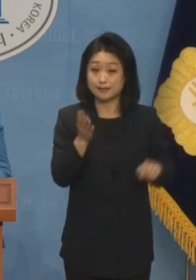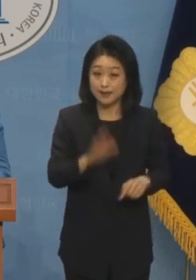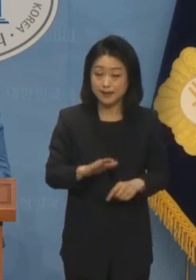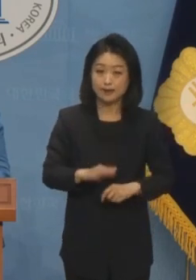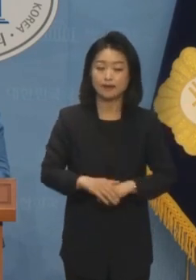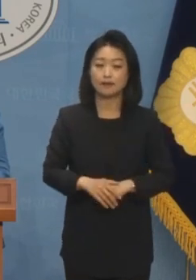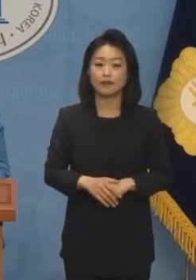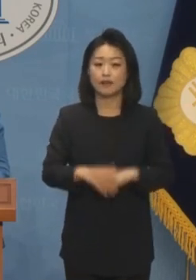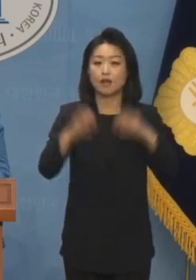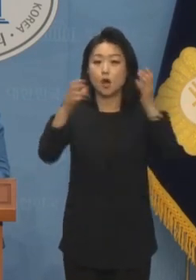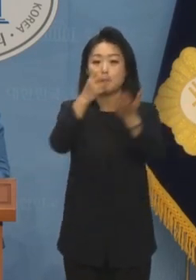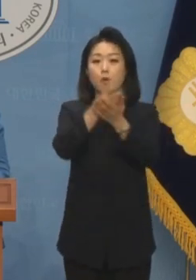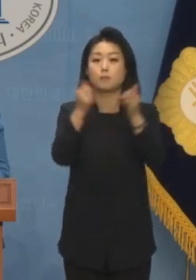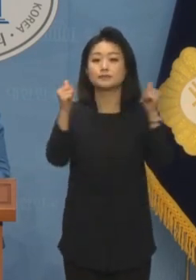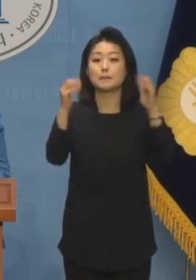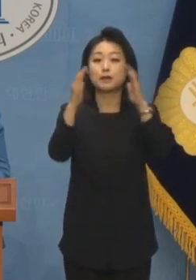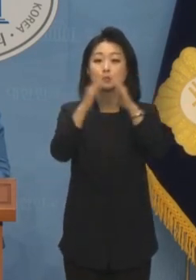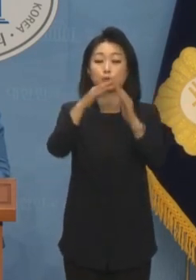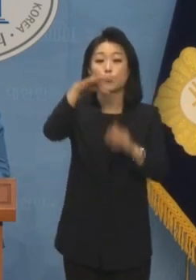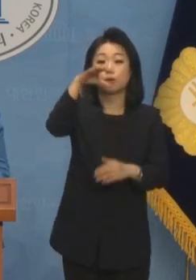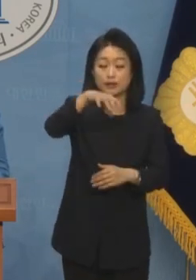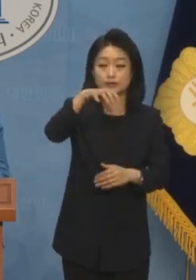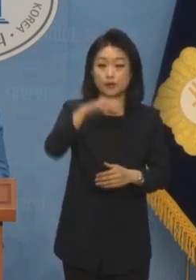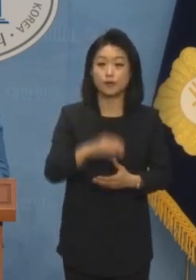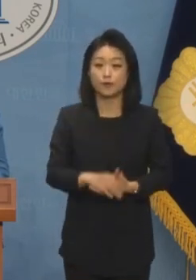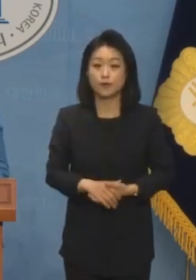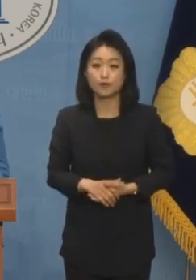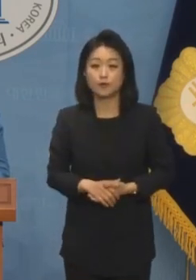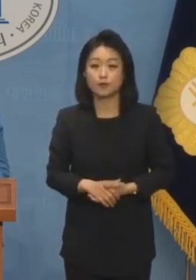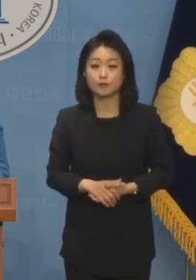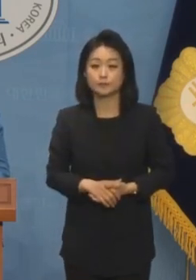이번에 헌법재판소가